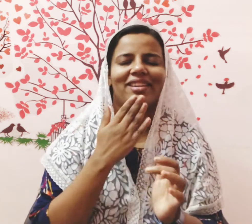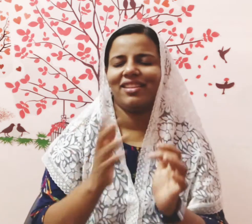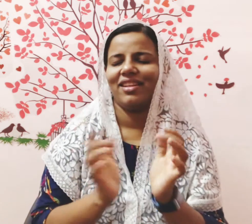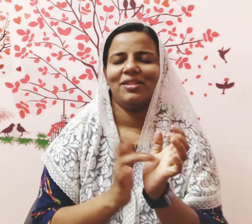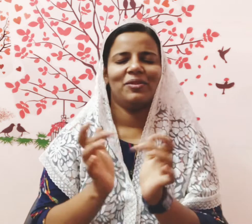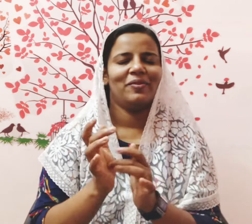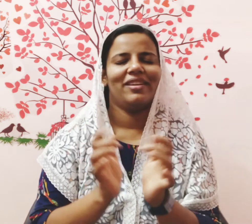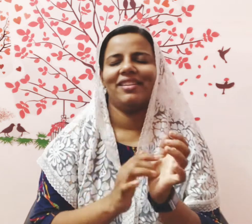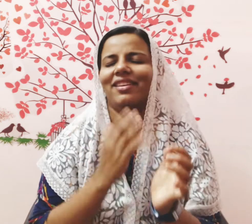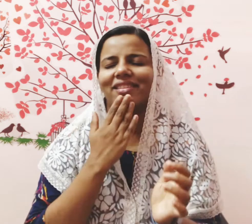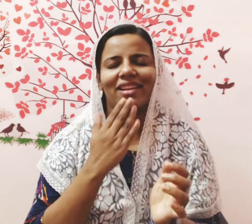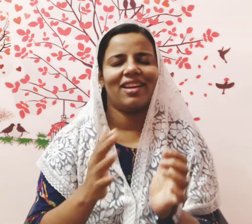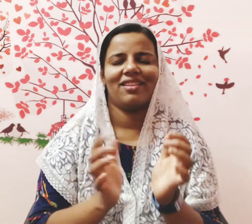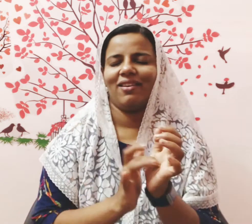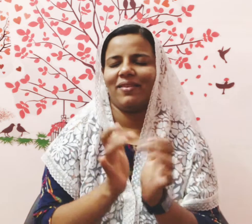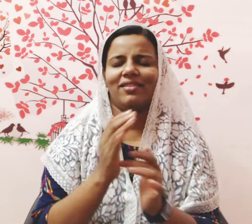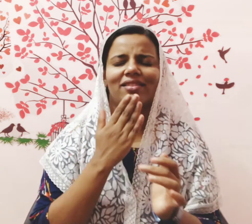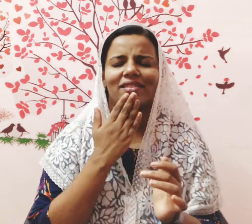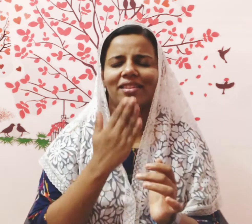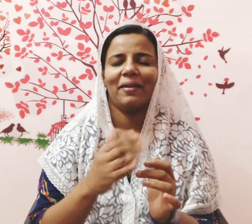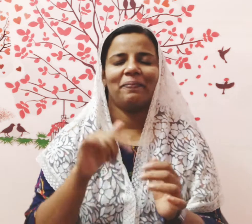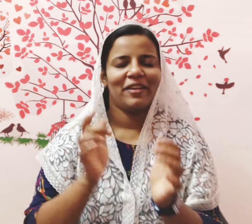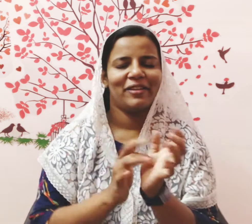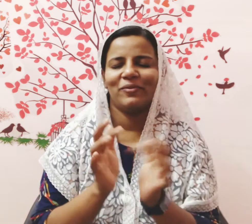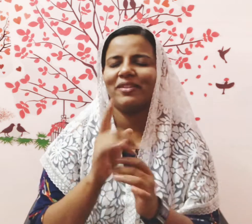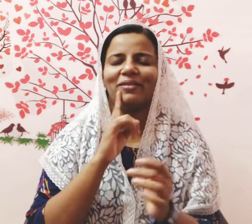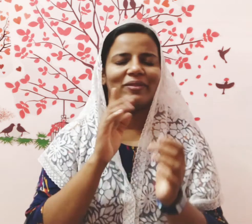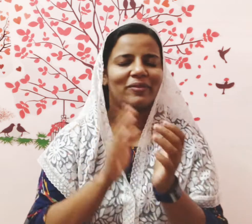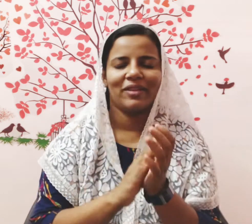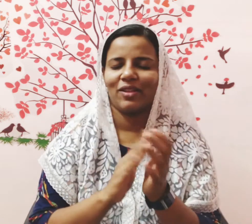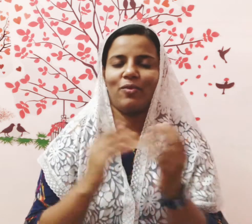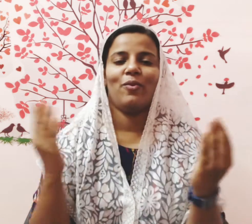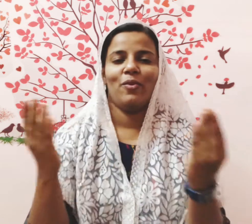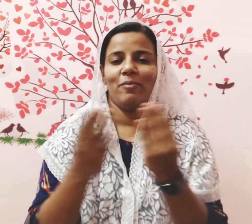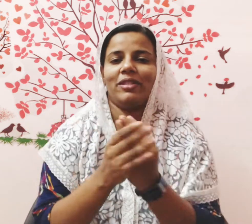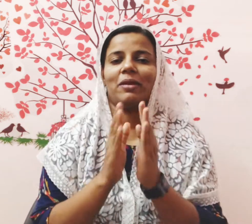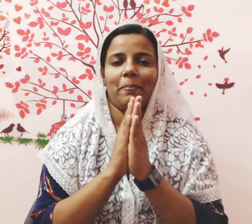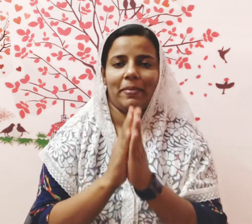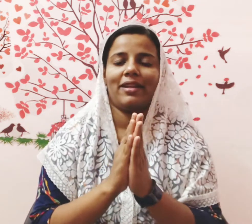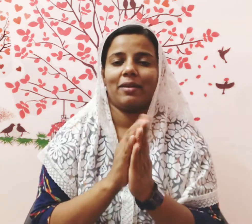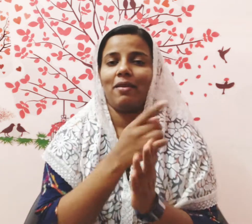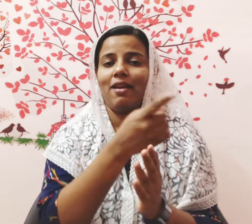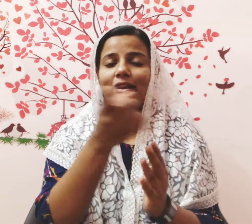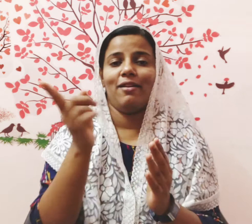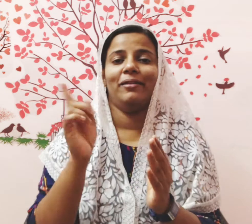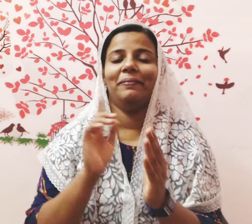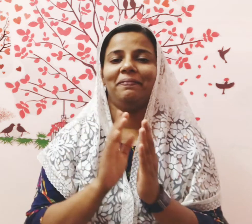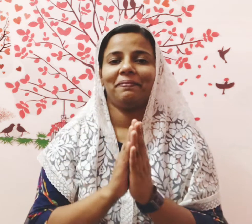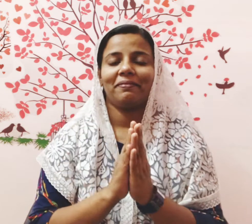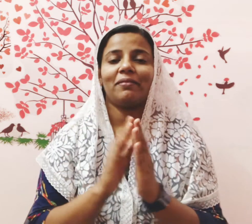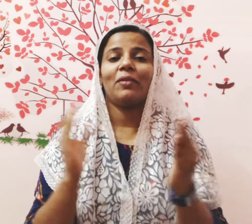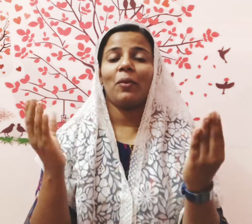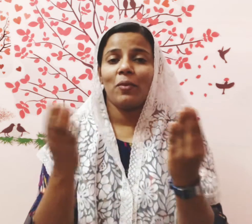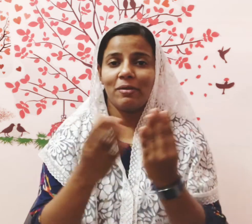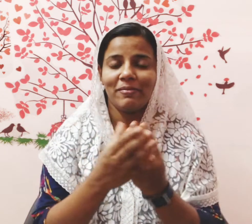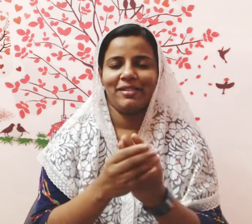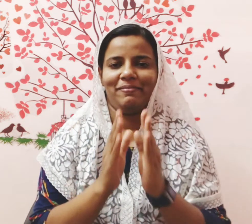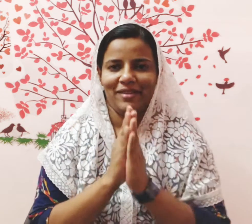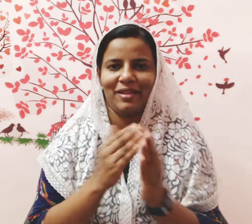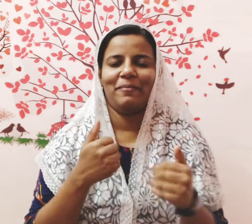കർത്താവെ, നന്ദി പറയുന്ന കർത്താവെ, നന്ദി പറയുന്ന കർത്താവെ. ഞങ്ങളങ്ങനെ സ്തുതിക്കുന്നു. നമ്മൾ ഒരുമിച്ച് പ്രാർത്ഥിക്കാൻ പോവുക. എല്ലാവരും ആമേൻ, ആമേൻ. ഒരുമിച്ച് പ്രാർത്ഥിക്കാൻ